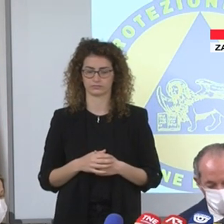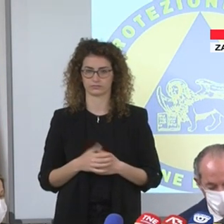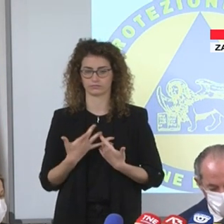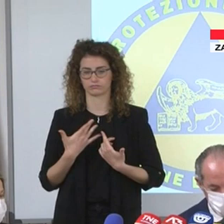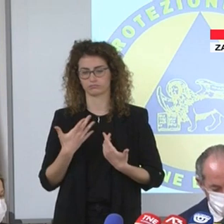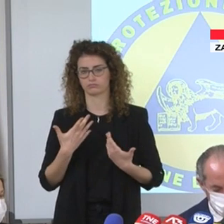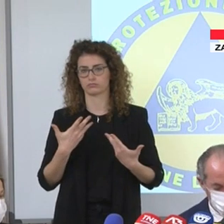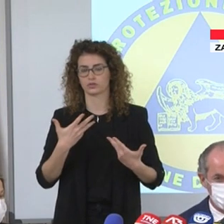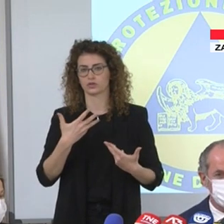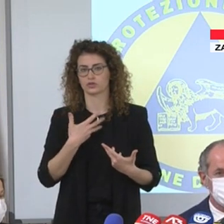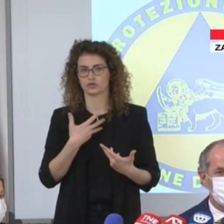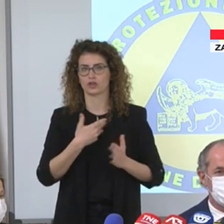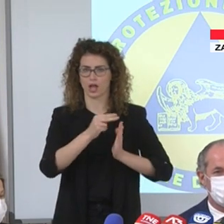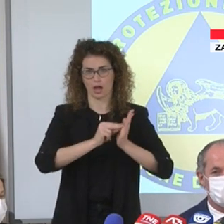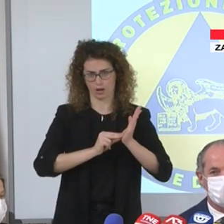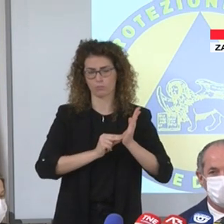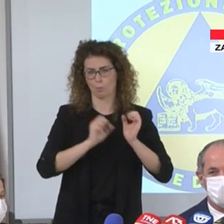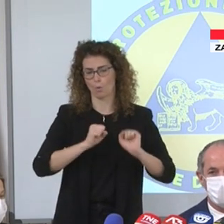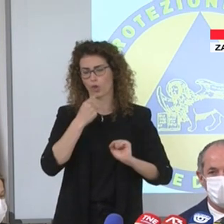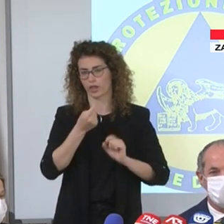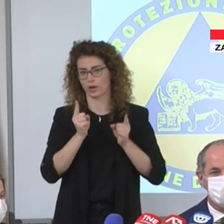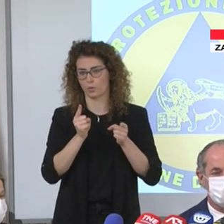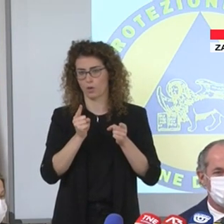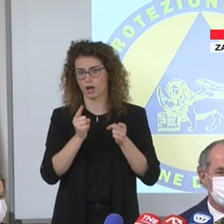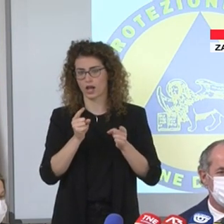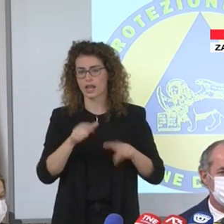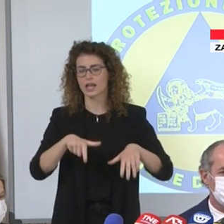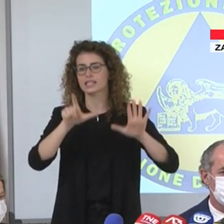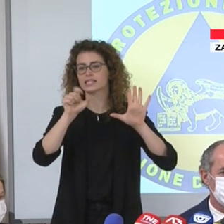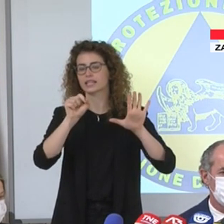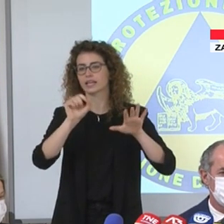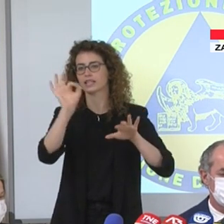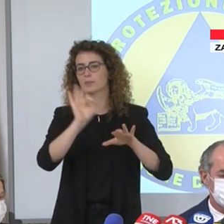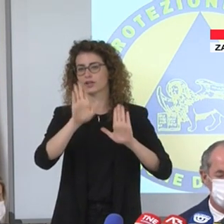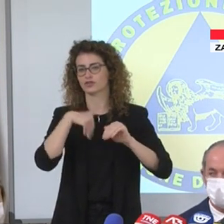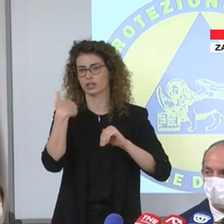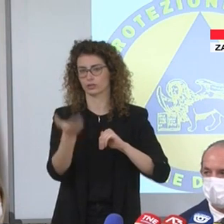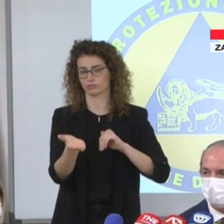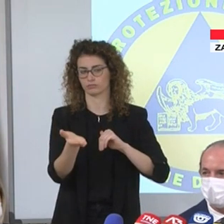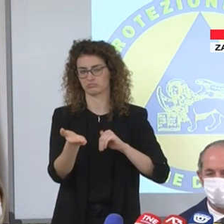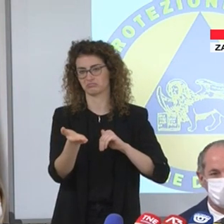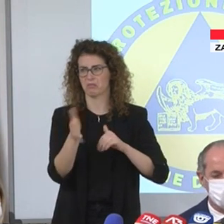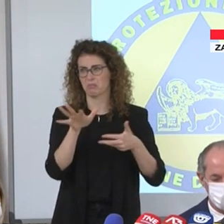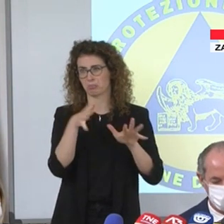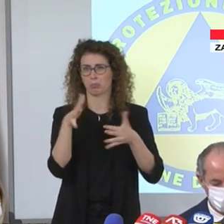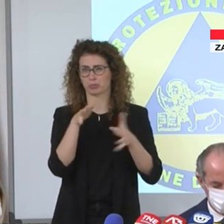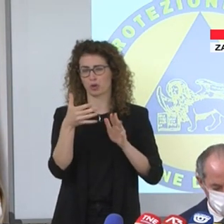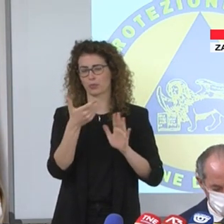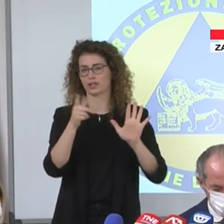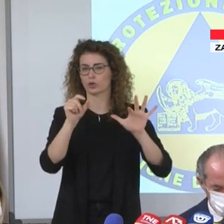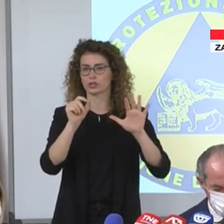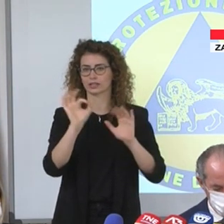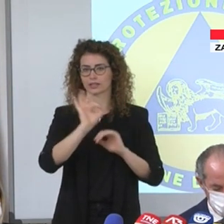abbiamo ragionevoli prenotazioni per dire che passeremo il 70%, cioè intorno al 70%.